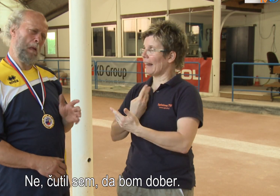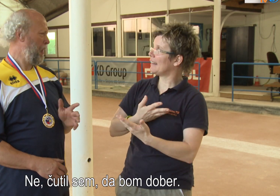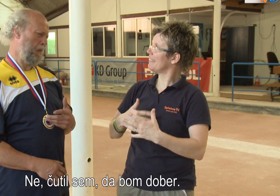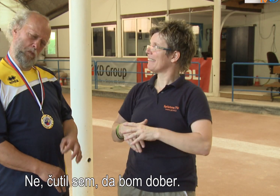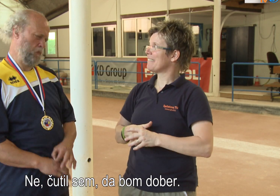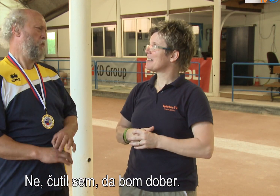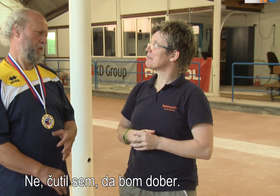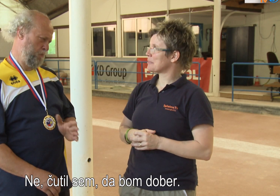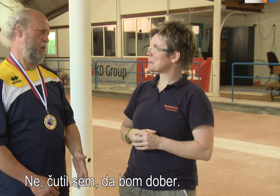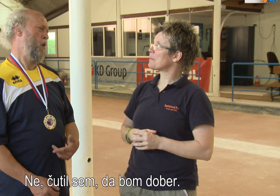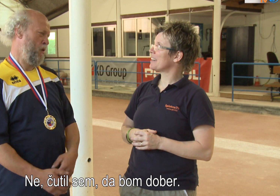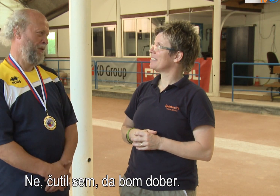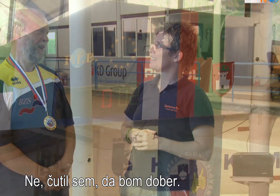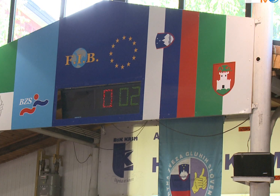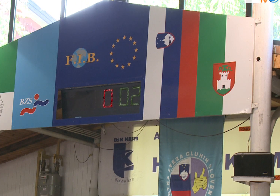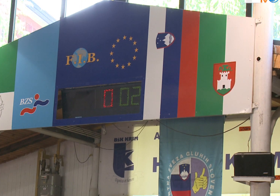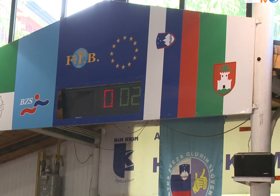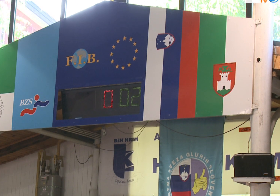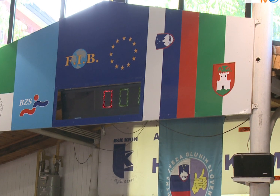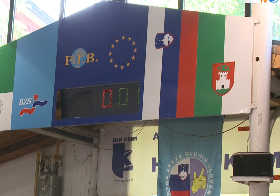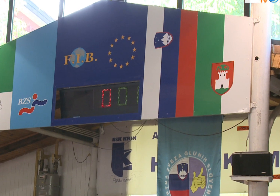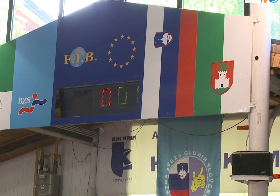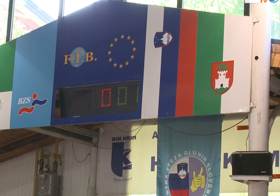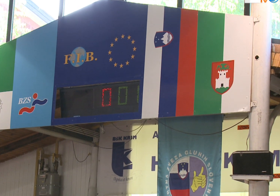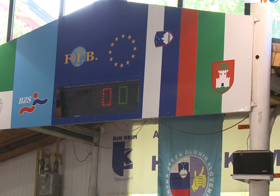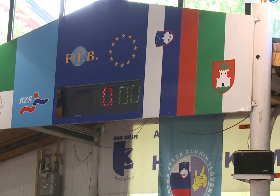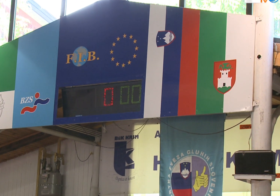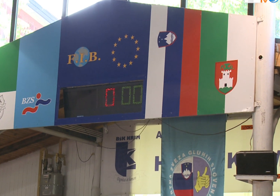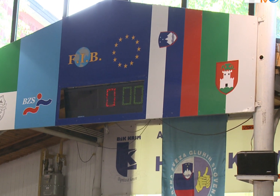Chucha Pa